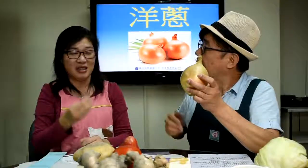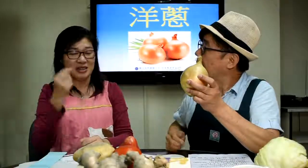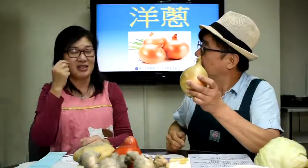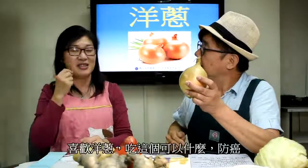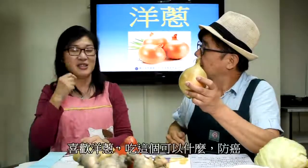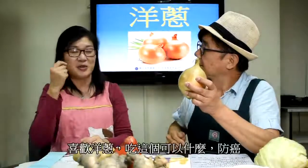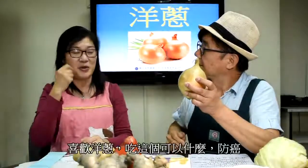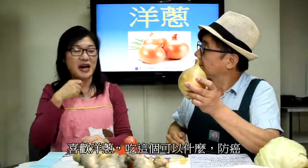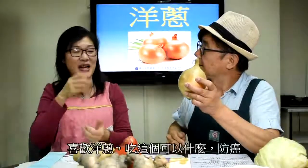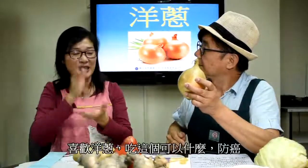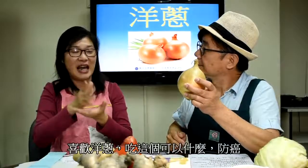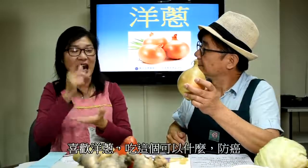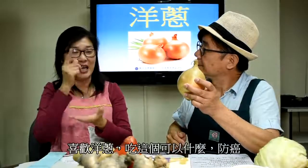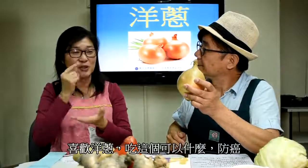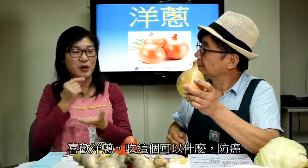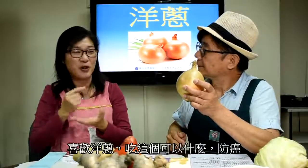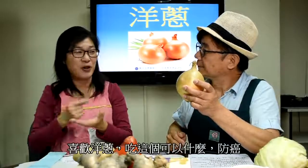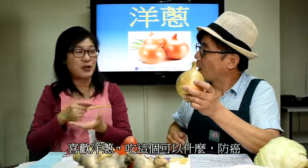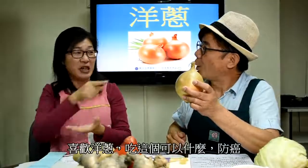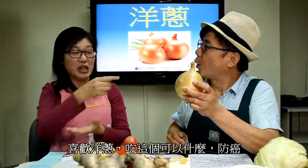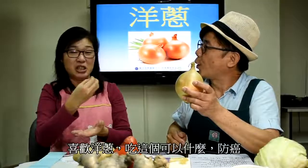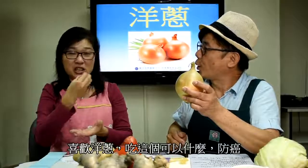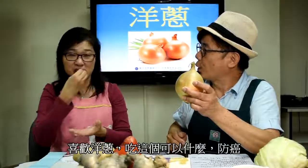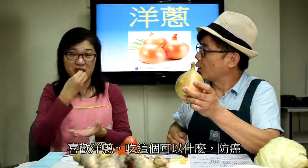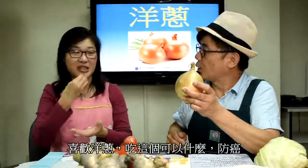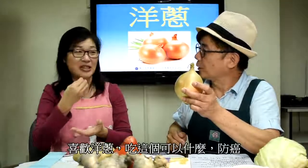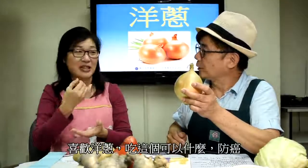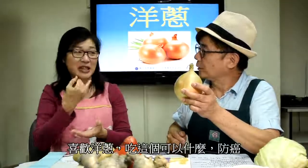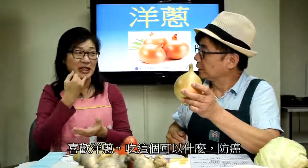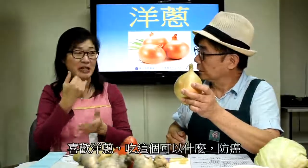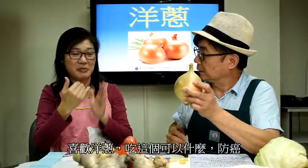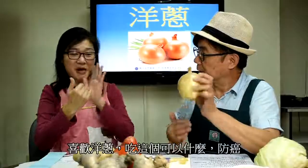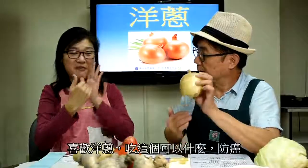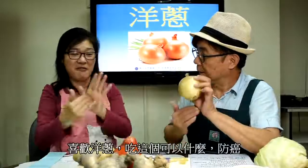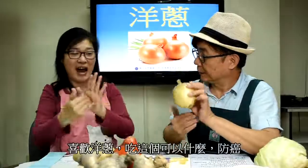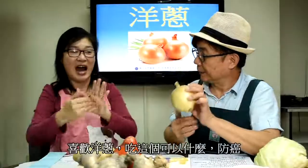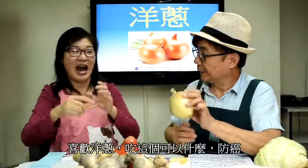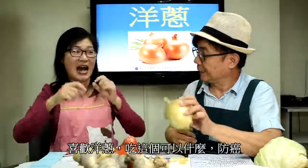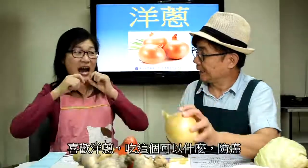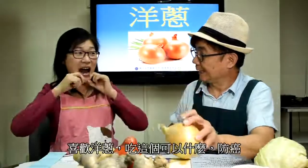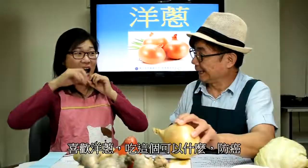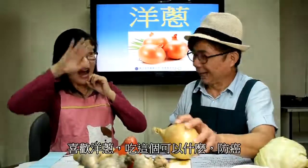喜欢洋葱，吃这个可以什么？防癌，